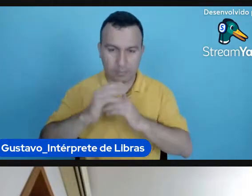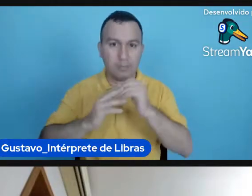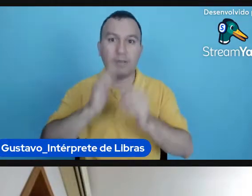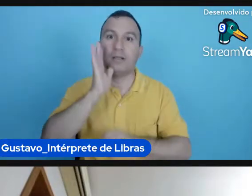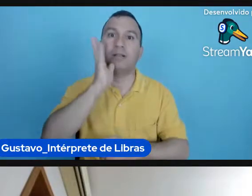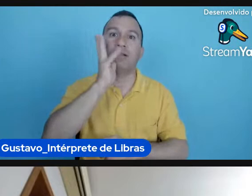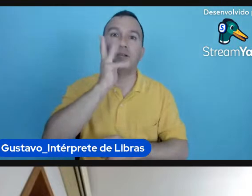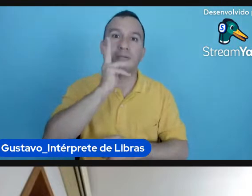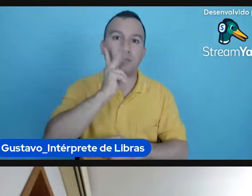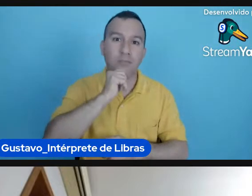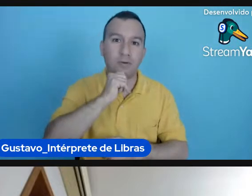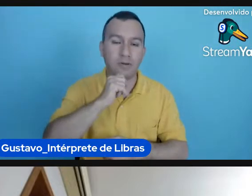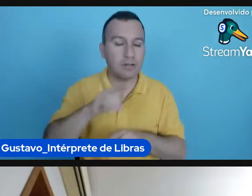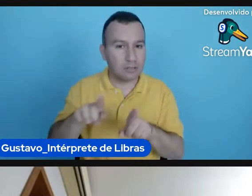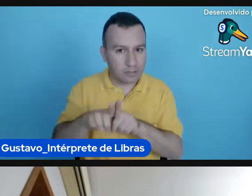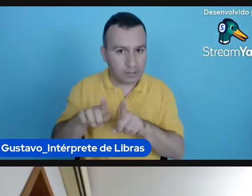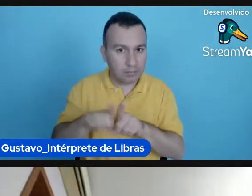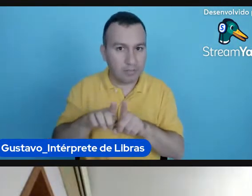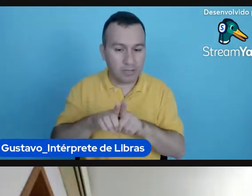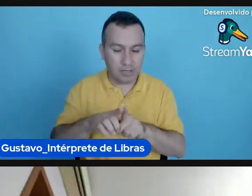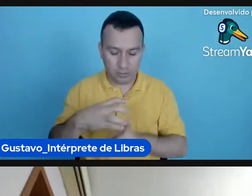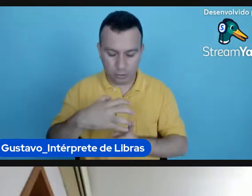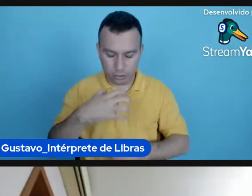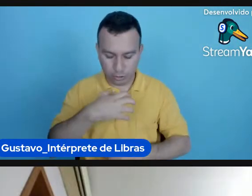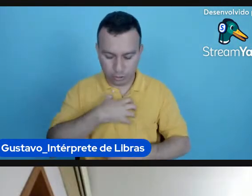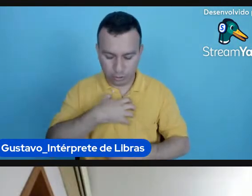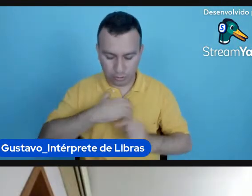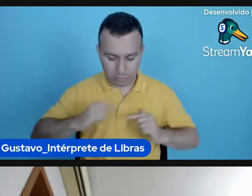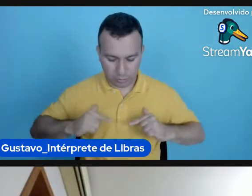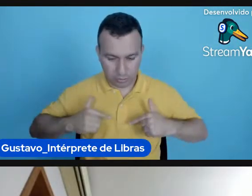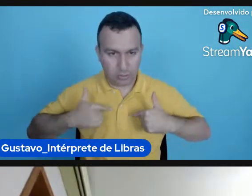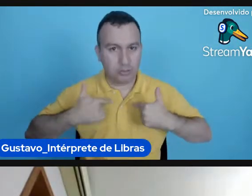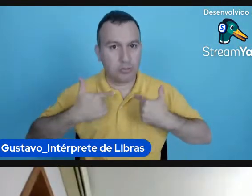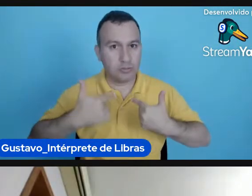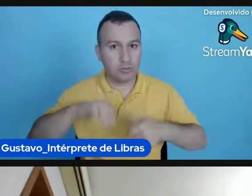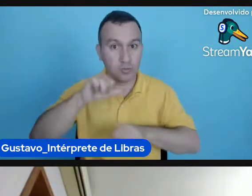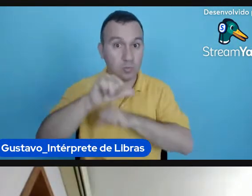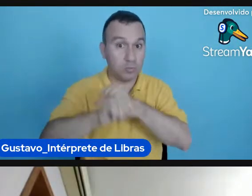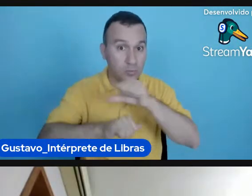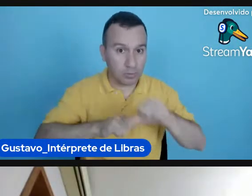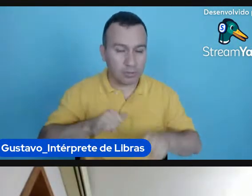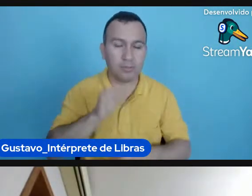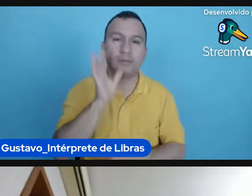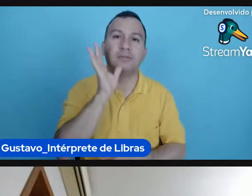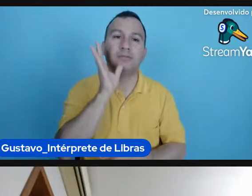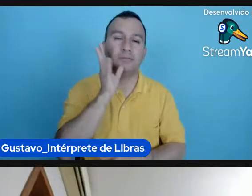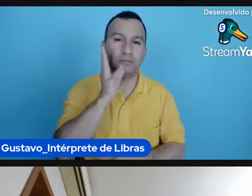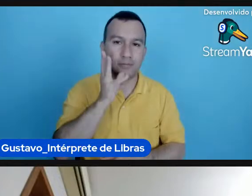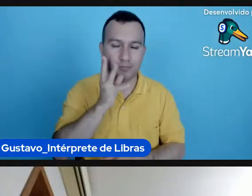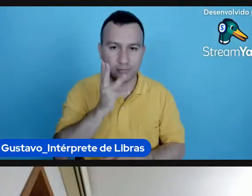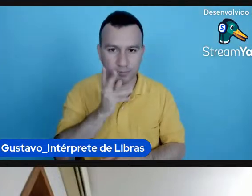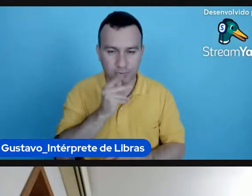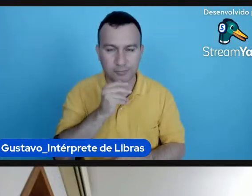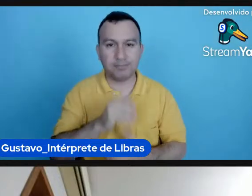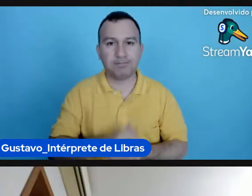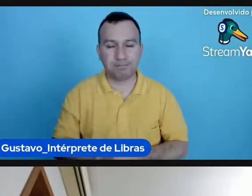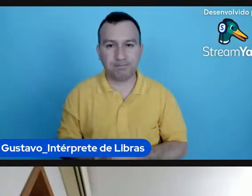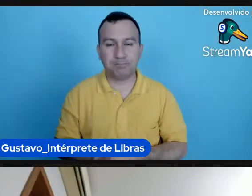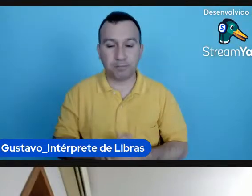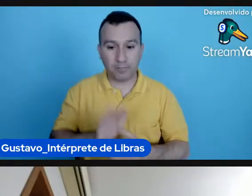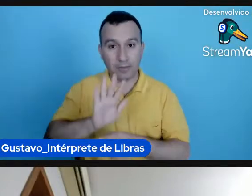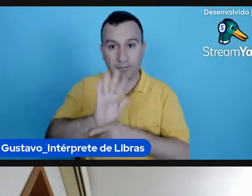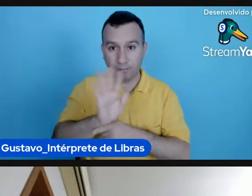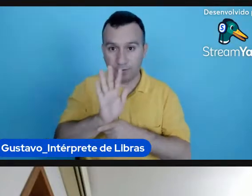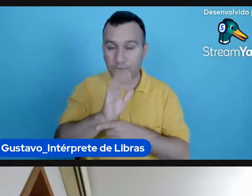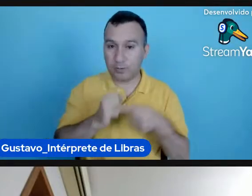A barreira atitudinal. A gente analisando o primeiro vídeo, o segundo, a gente vê